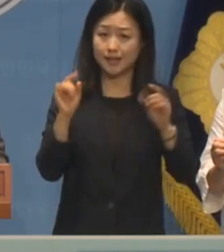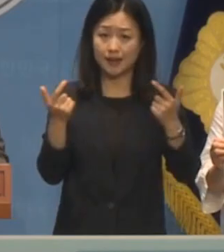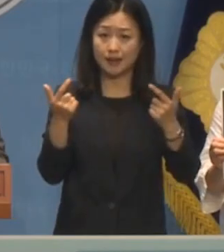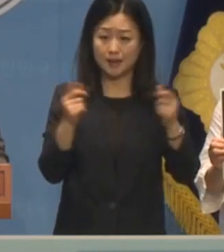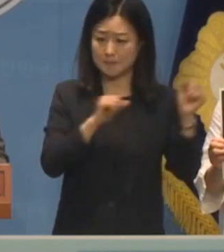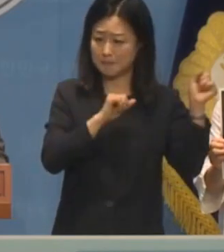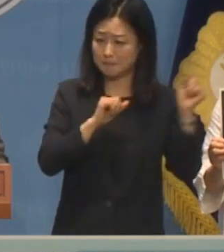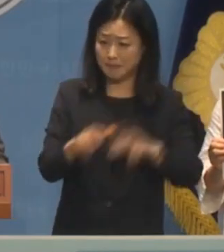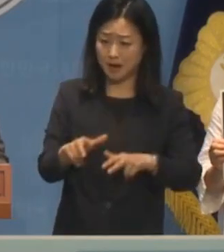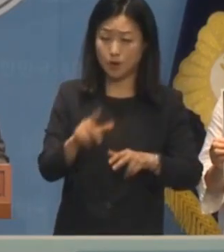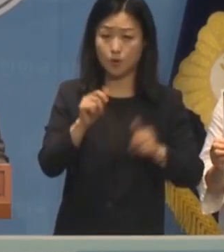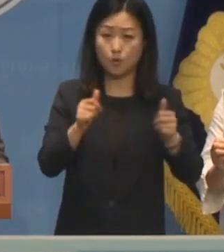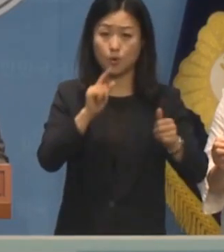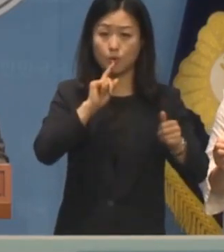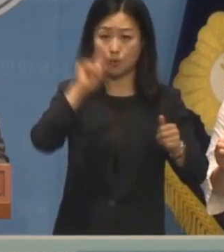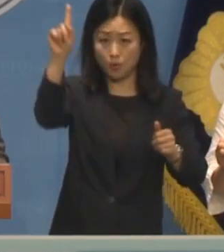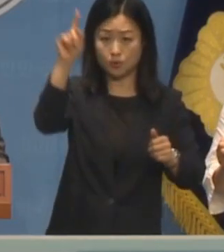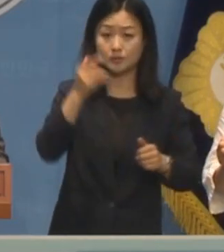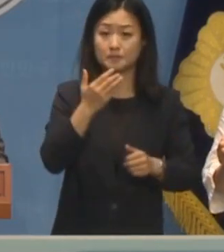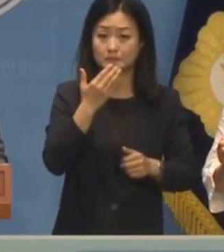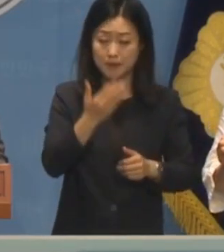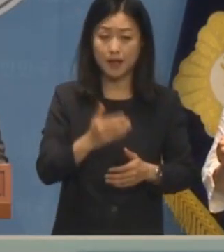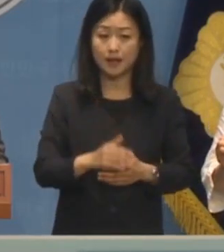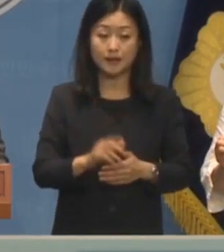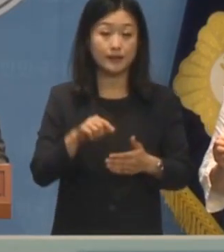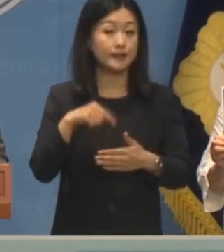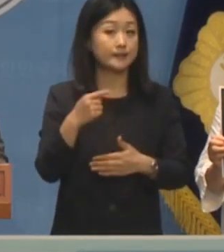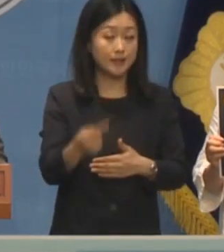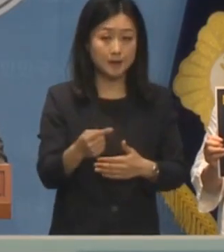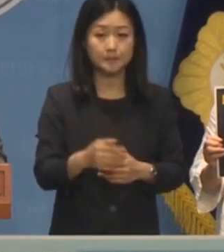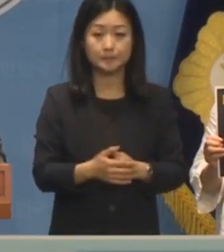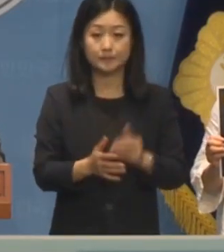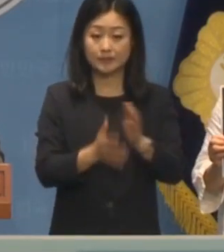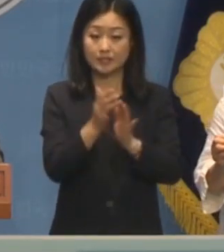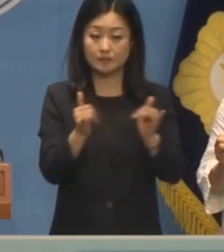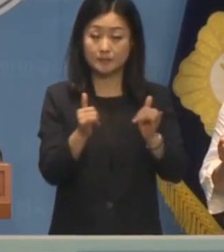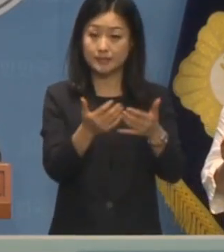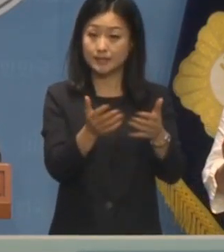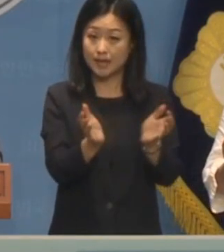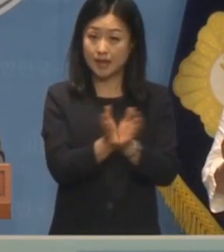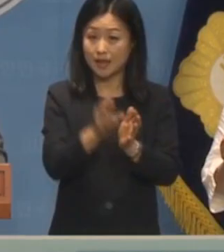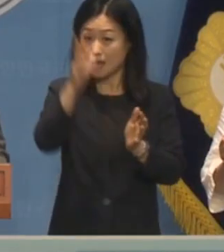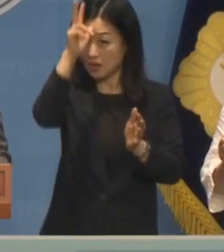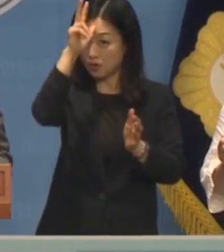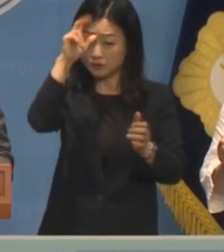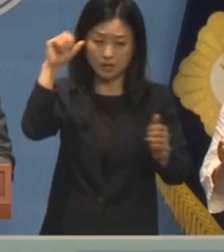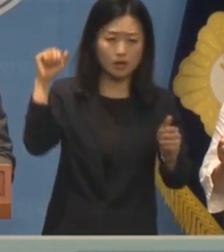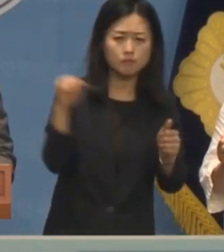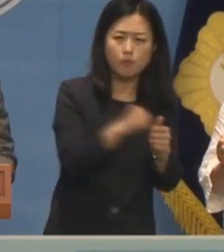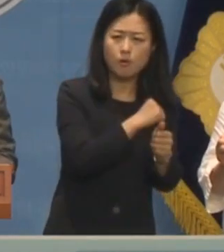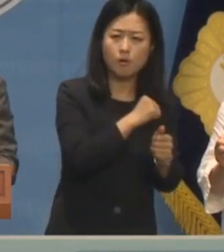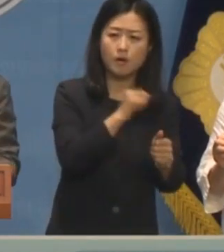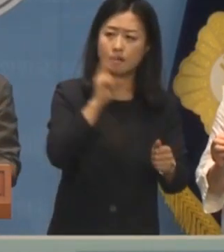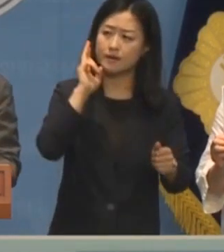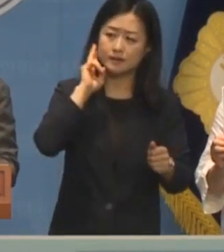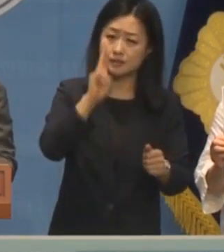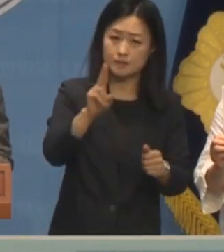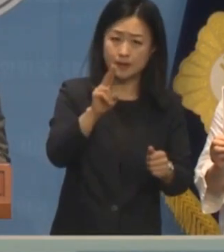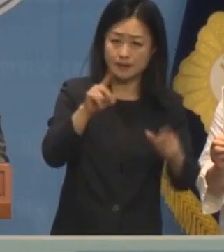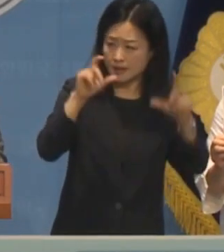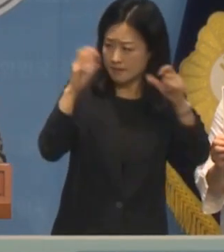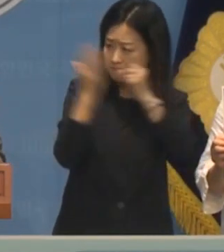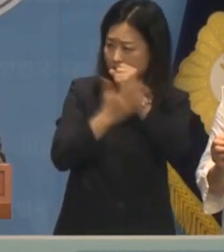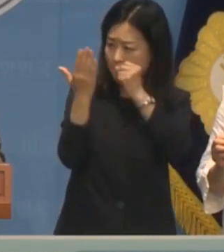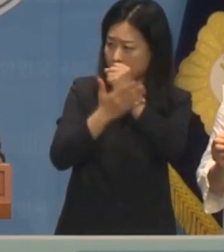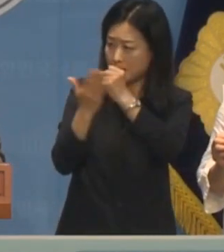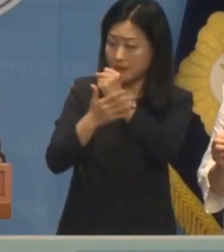바로 고소하겠습니다. 이후로도 시민들에게 가해지는 경찰들의 공격들을 모두